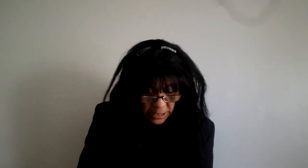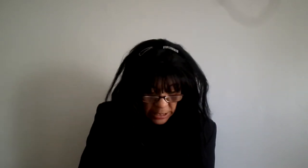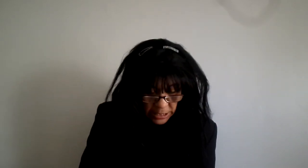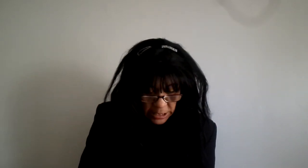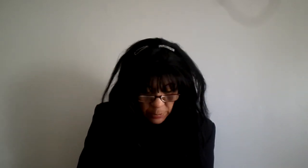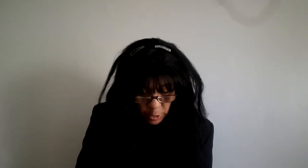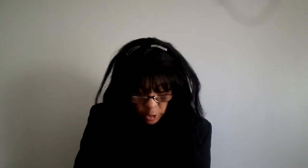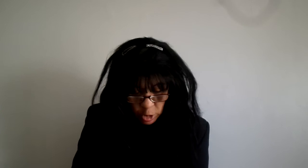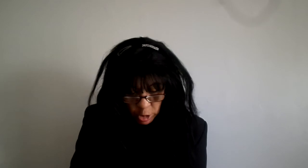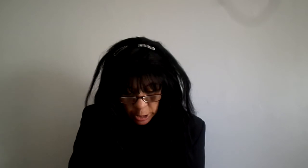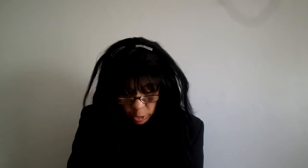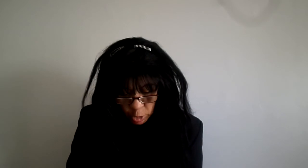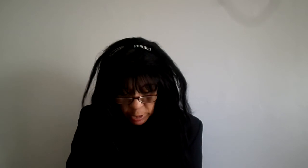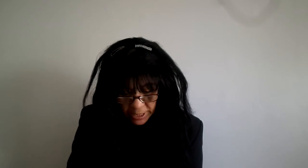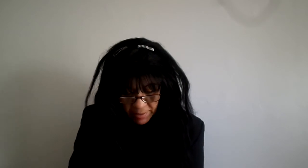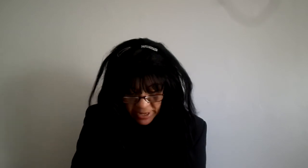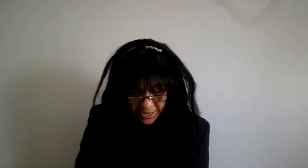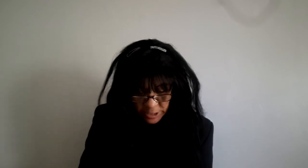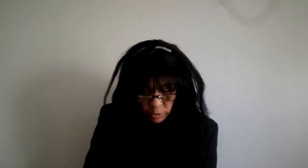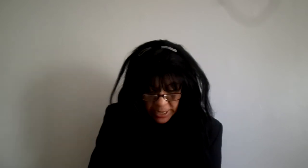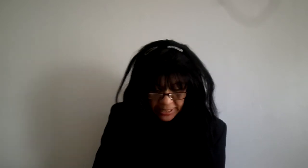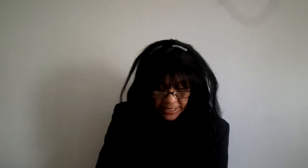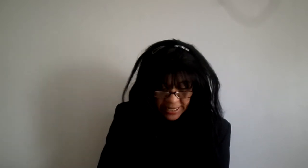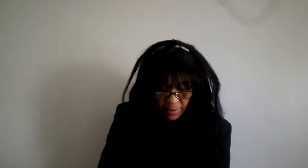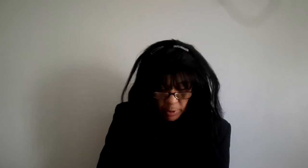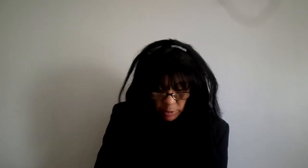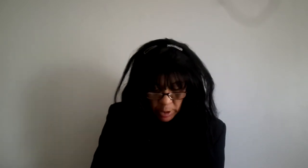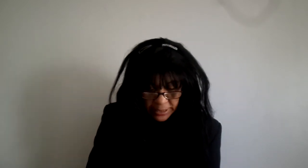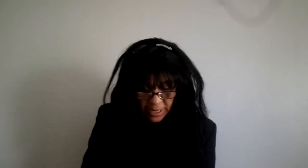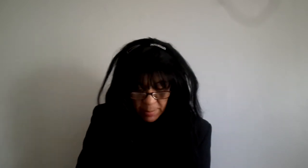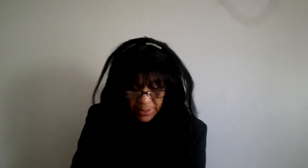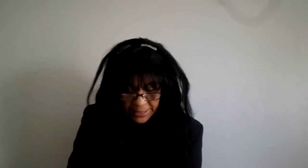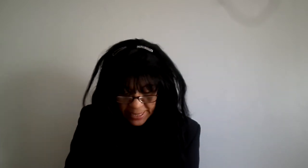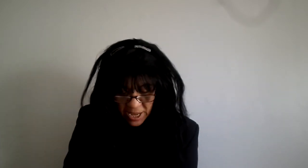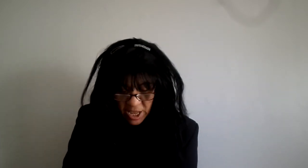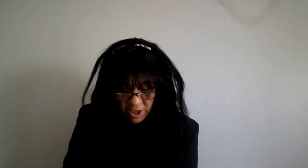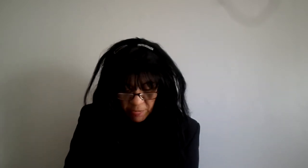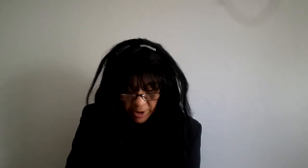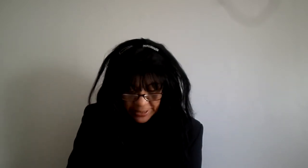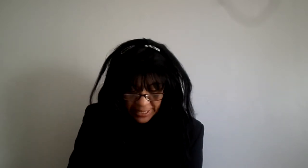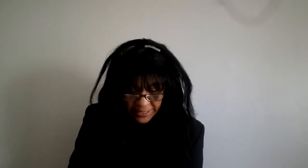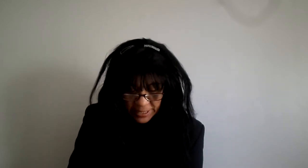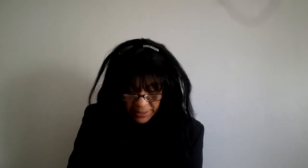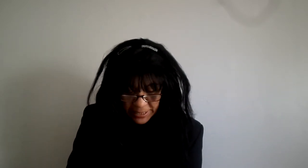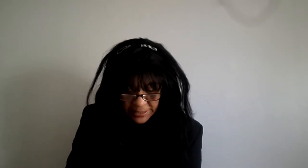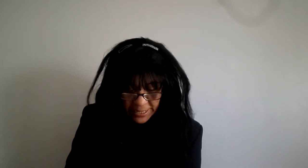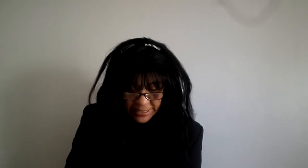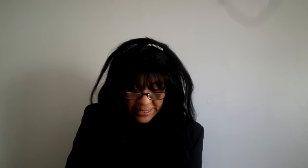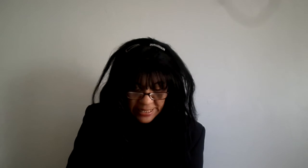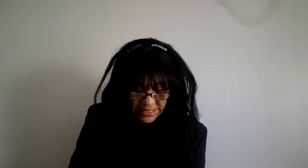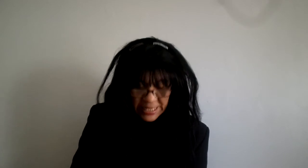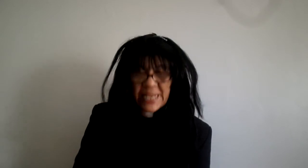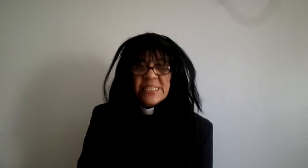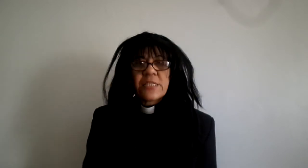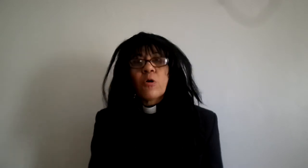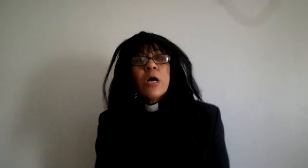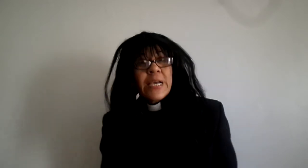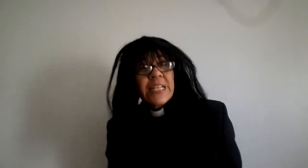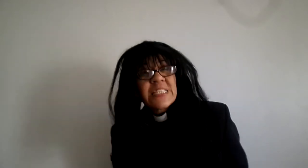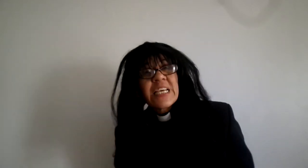Y vio Dios que todo lo que había hecho hoy aquí era bueno, de gran manera. Y fue tarde, mañana y día sexto. Quiere decir que